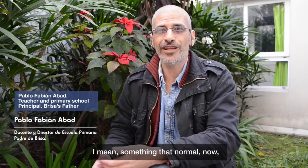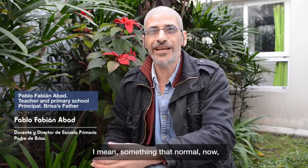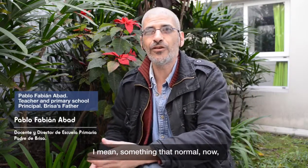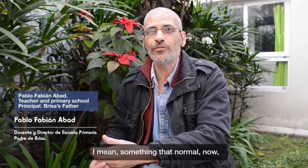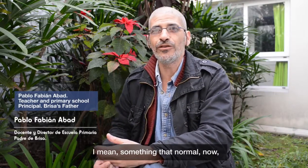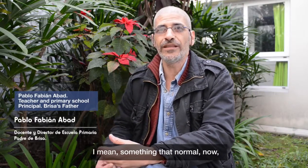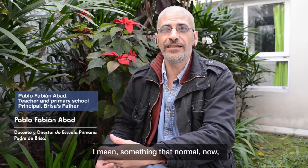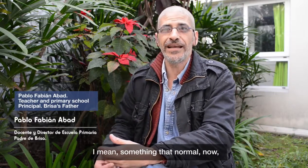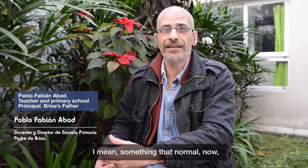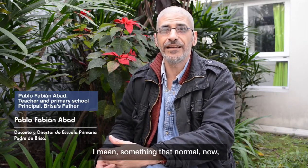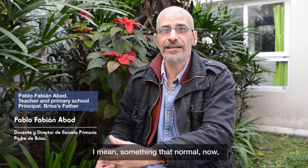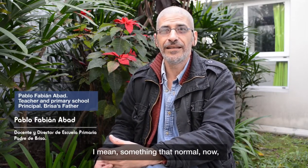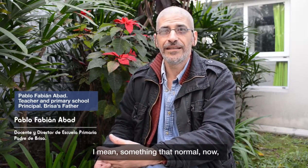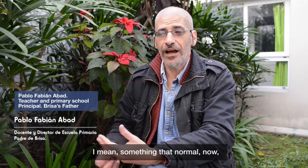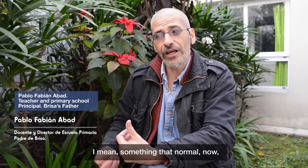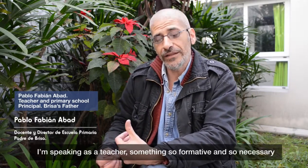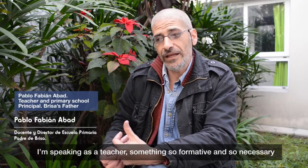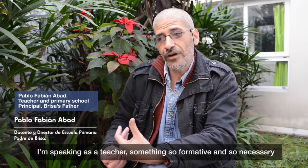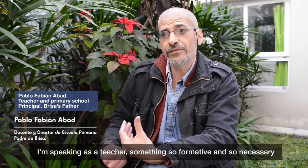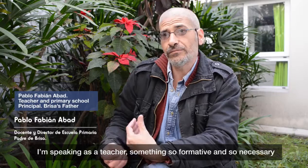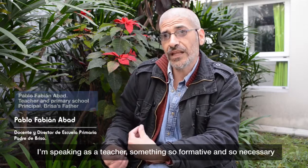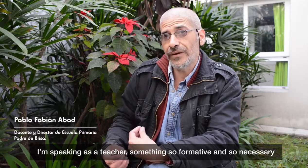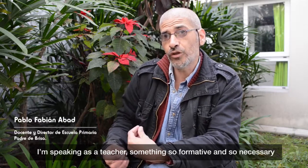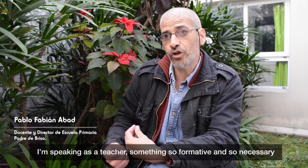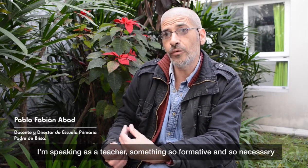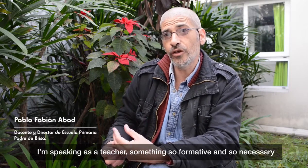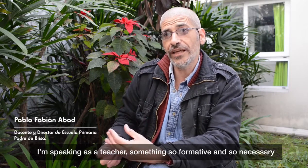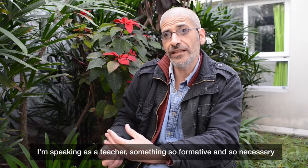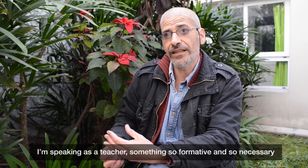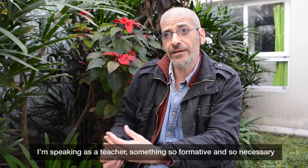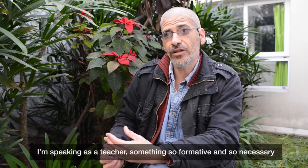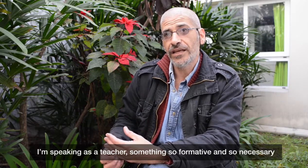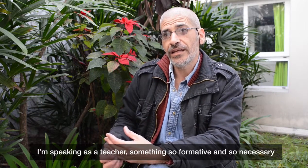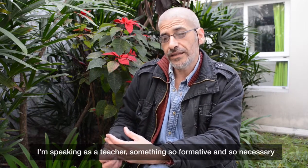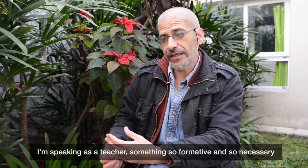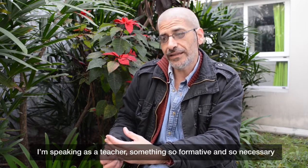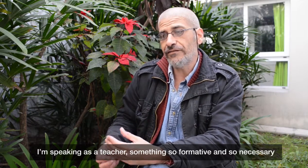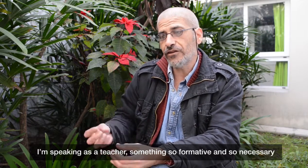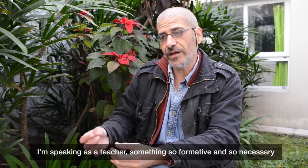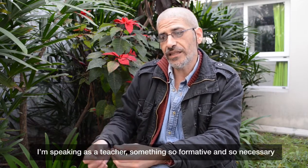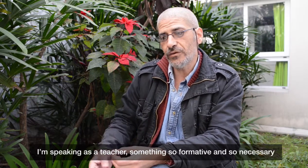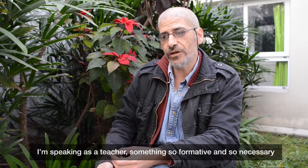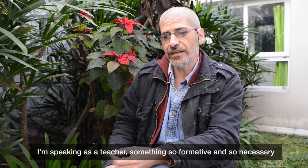tan común y tan, ahora hablando yo como docente, digamos, tan formativo y